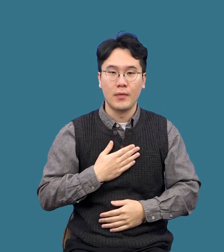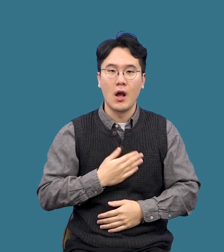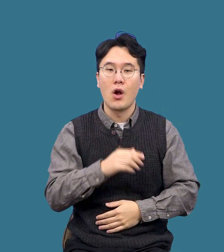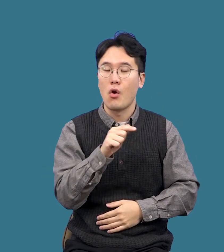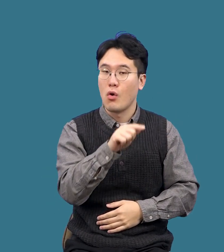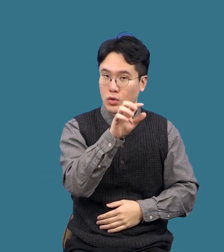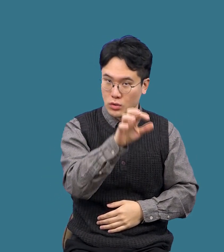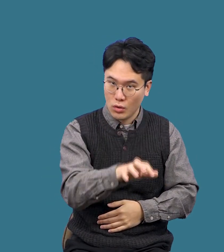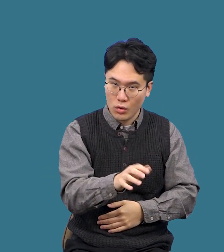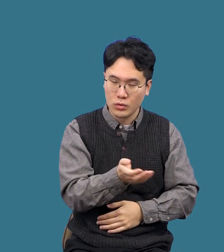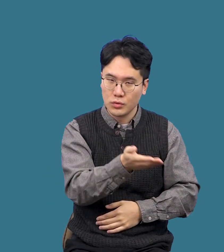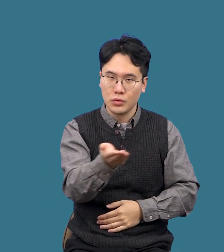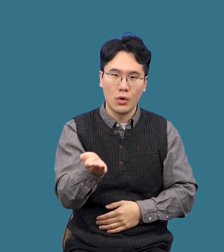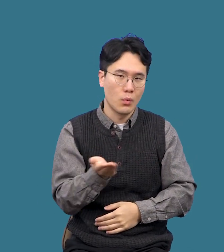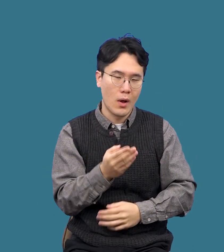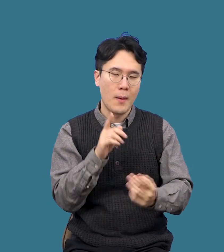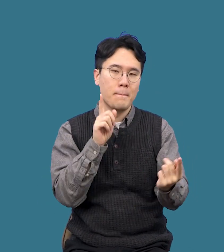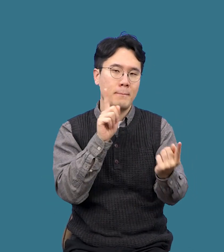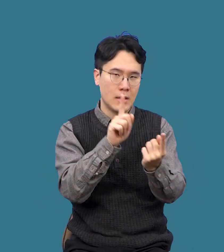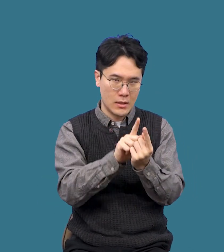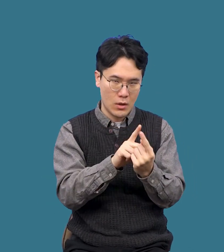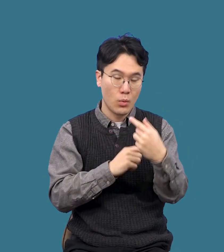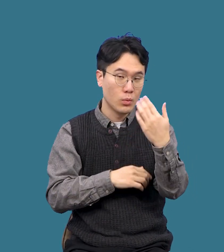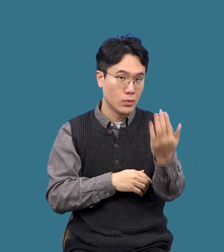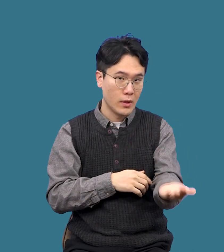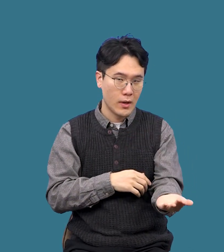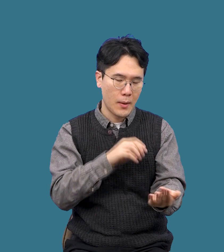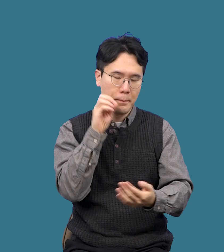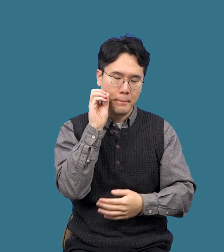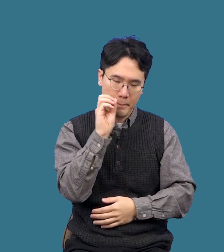너희와 만나고 네게 말하리라.